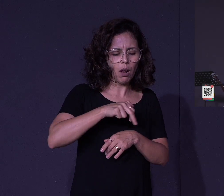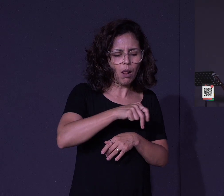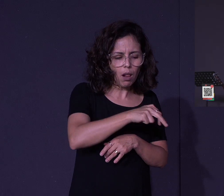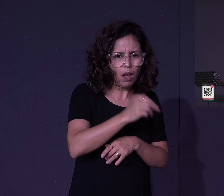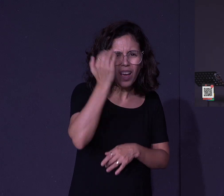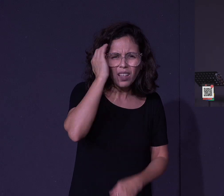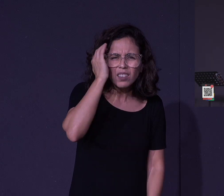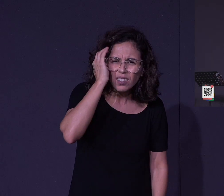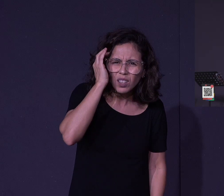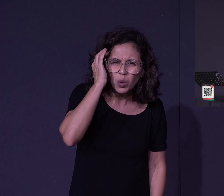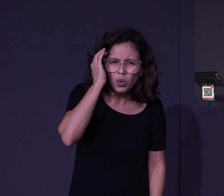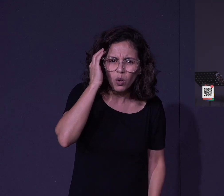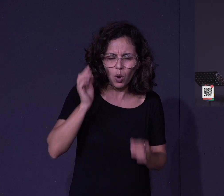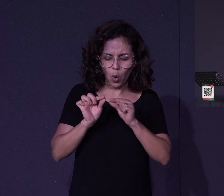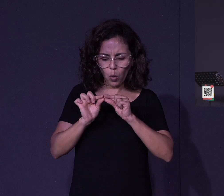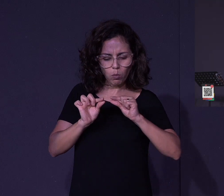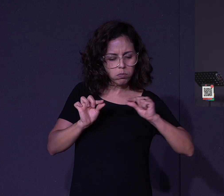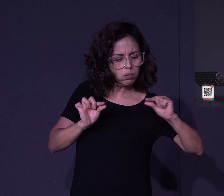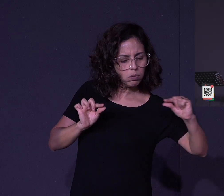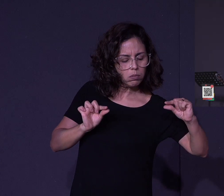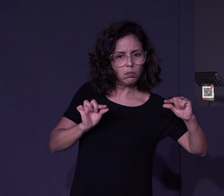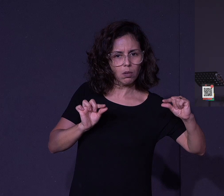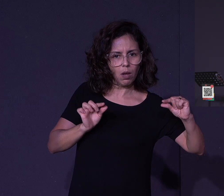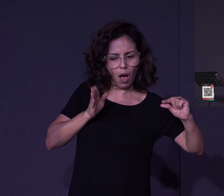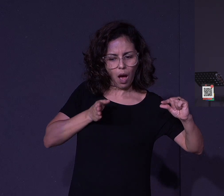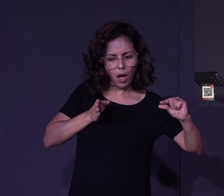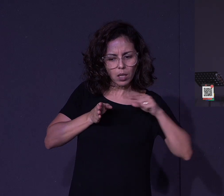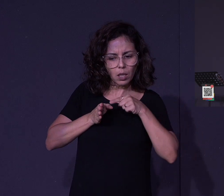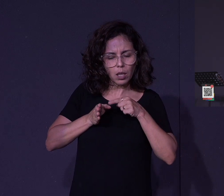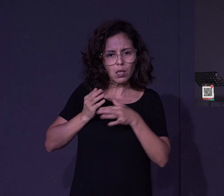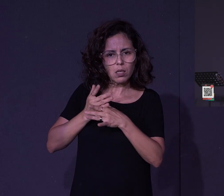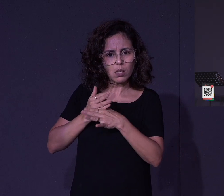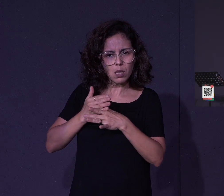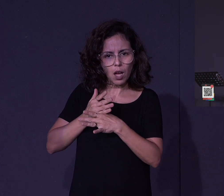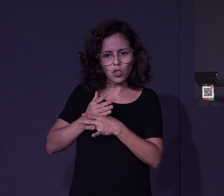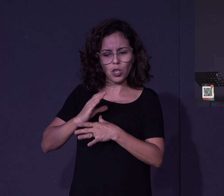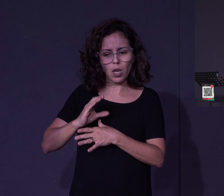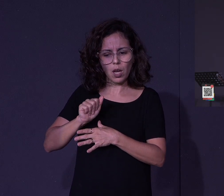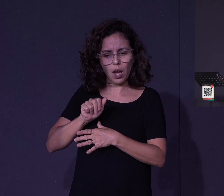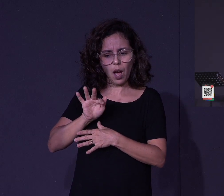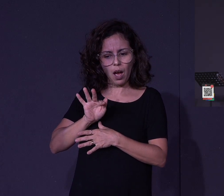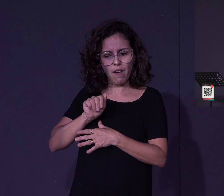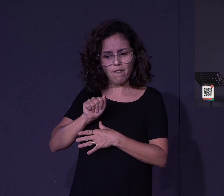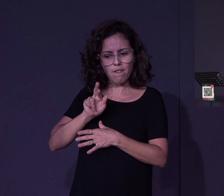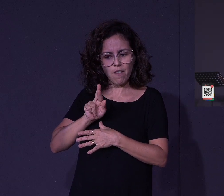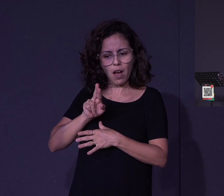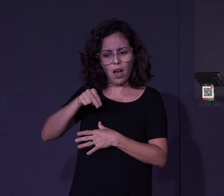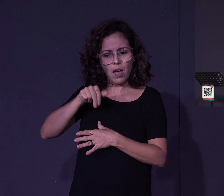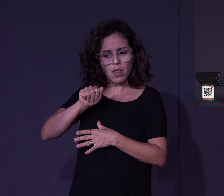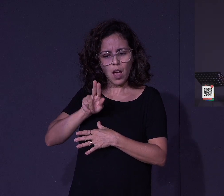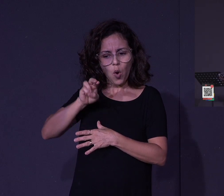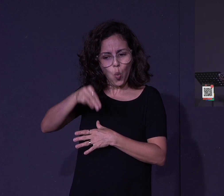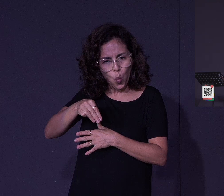essa cronologia? Ele está em Cafarnaum. De Cafarnaum para Naim, um dia andando.